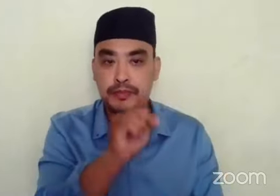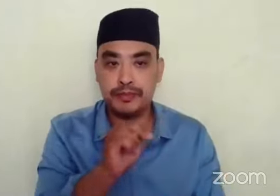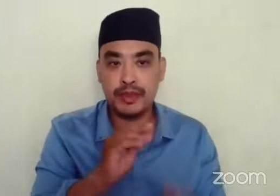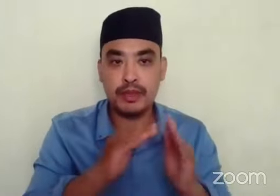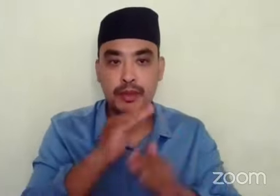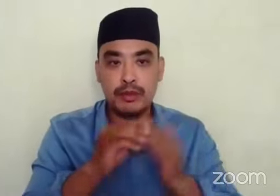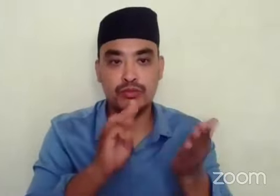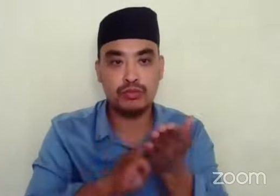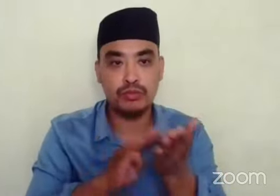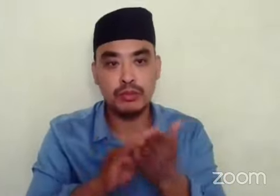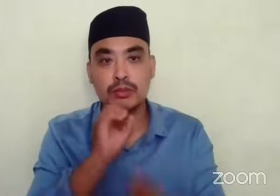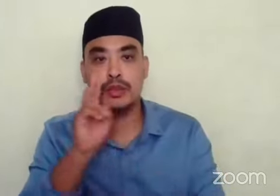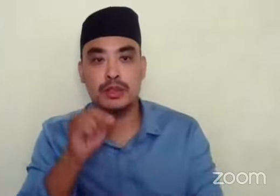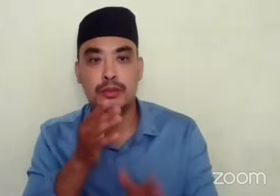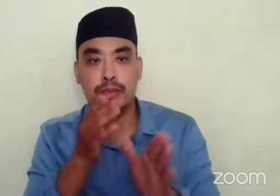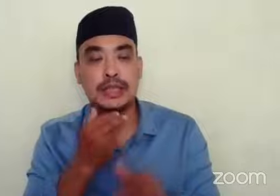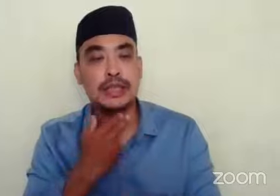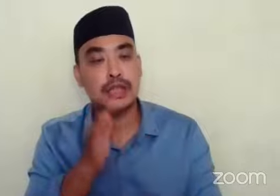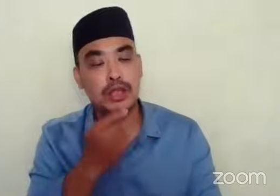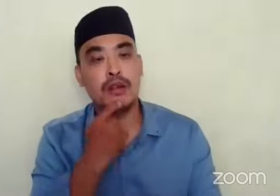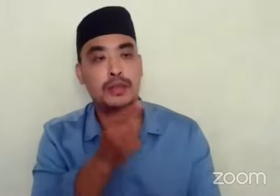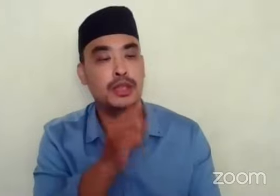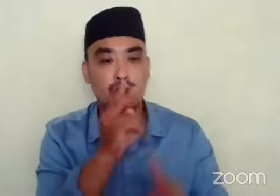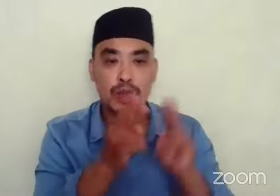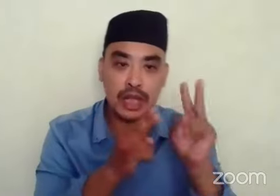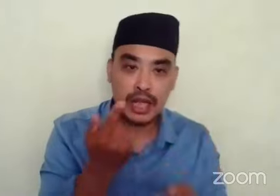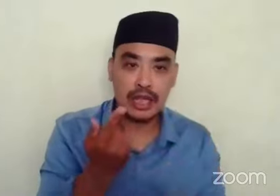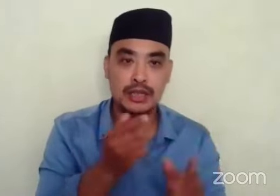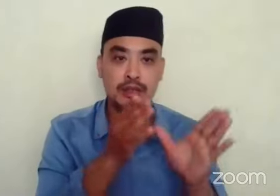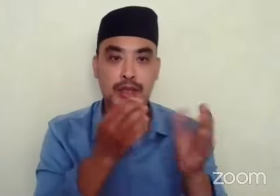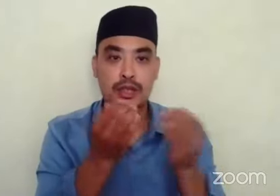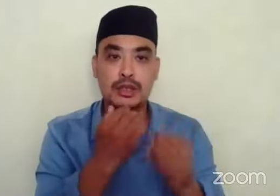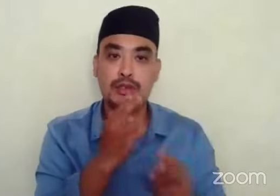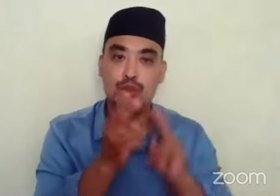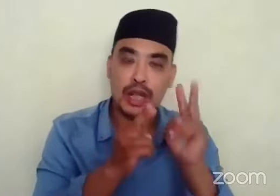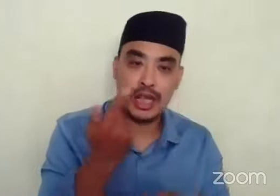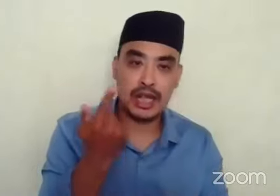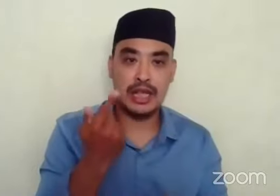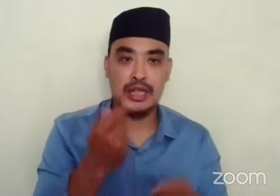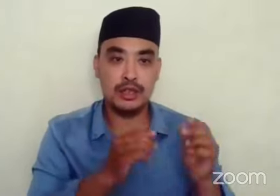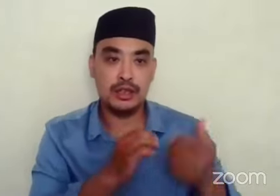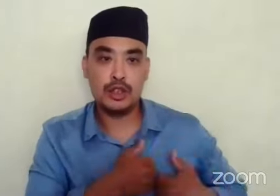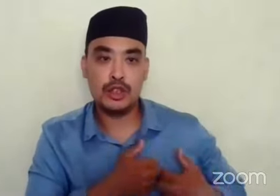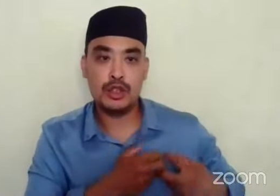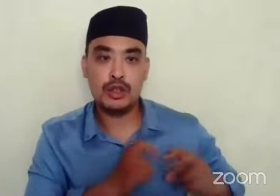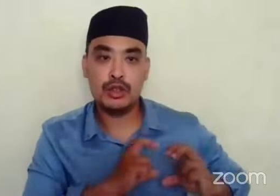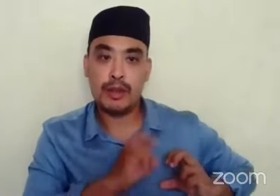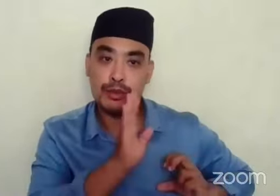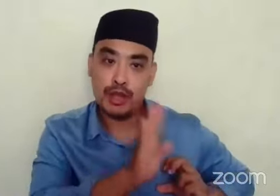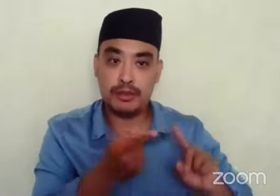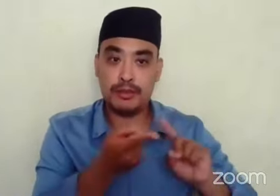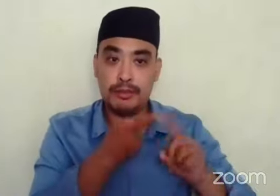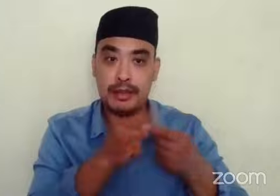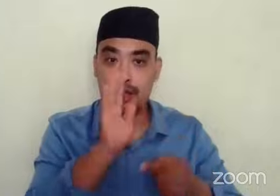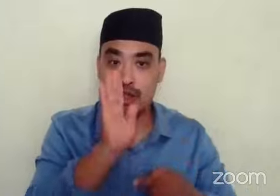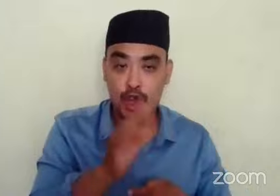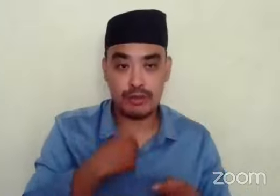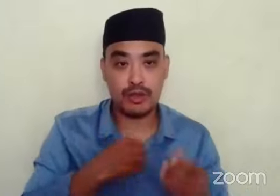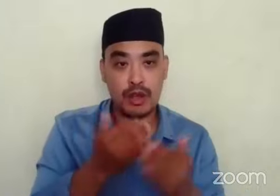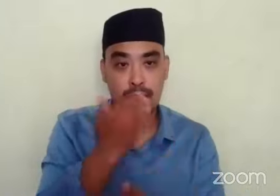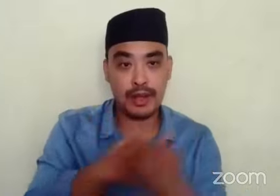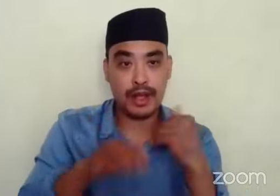हामीले आफूलाई विवाह गर्ने इच्छा भएको कुरा, विवाह गर्ने कुराहरू होइन, प्रेमी छ भने आफूले ल हाम्रो अपाङ्गतामा चाहिँ